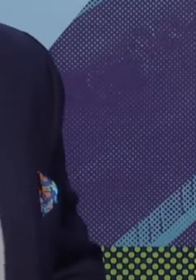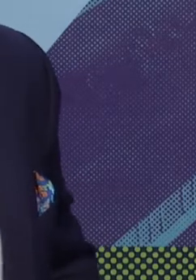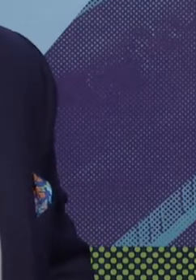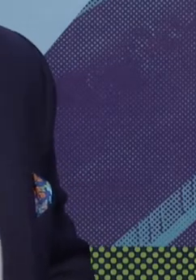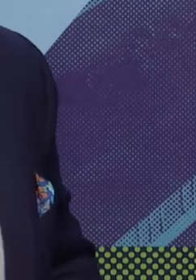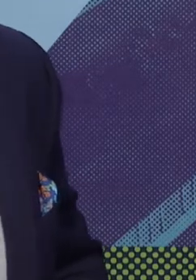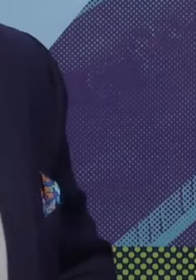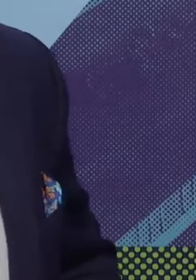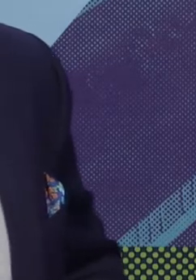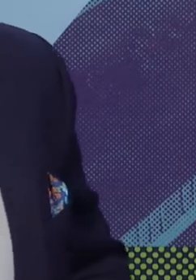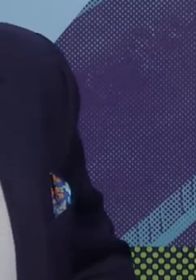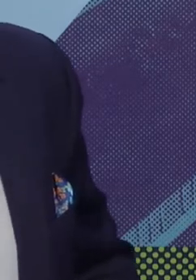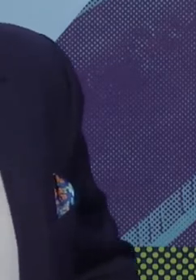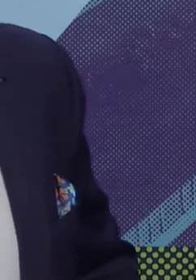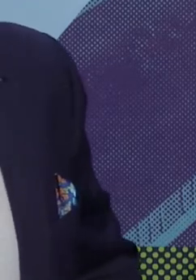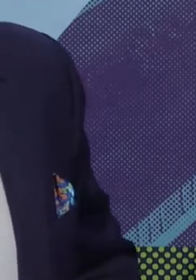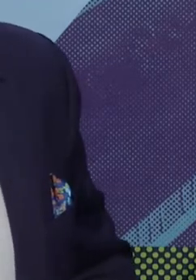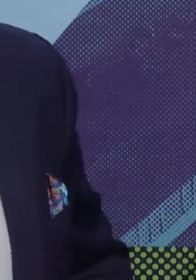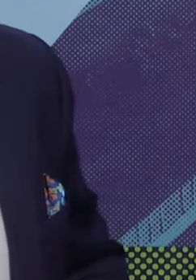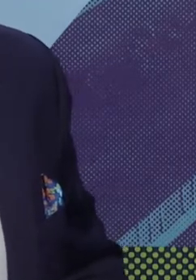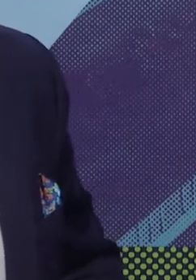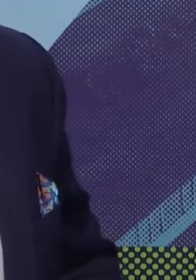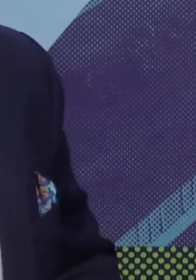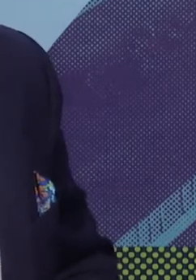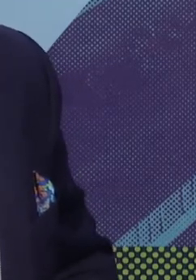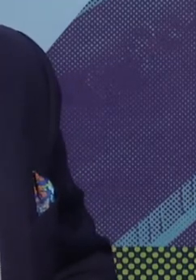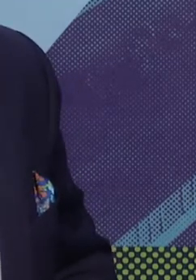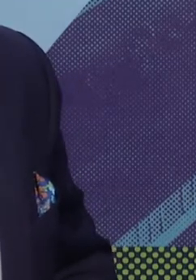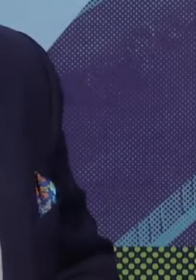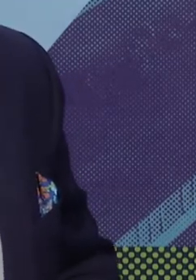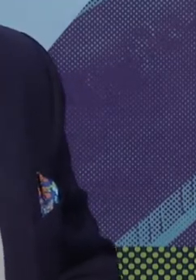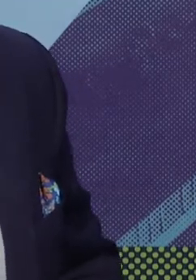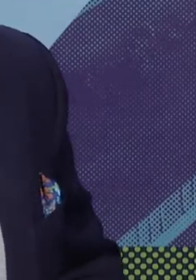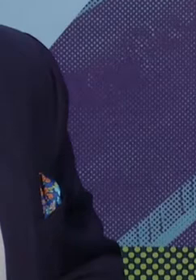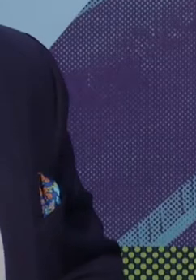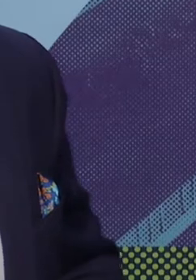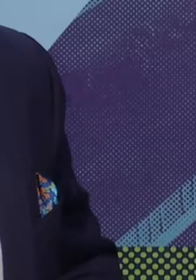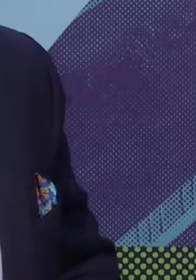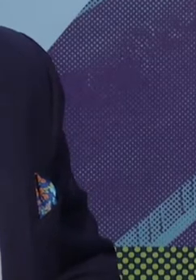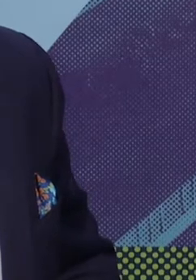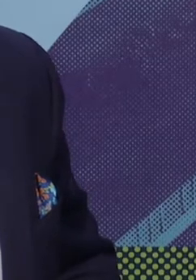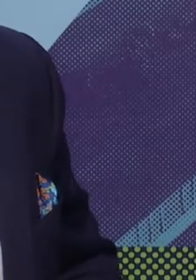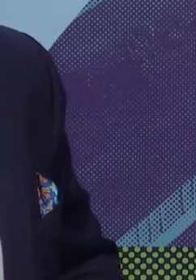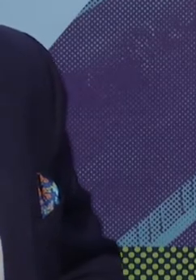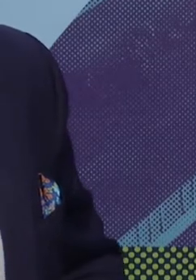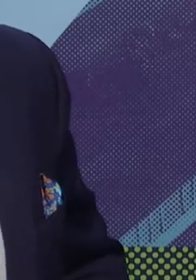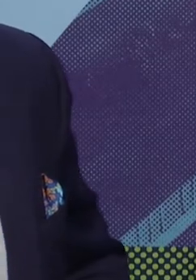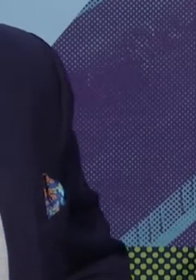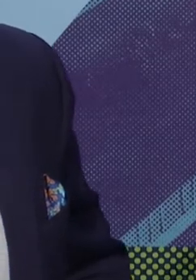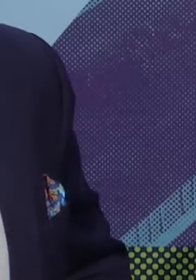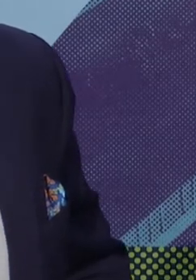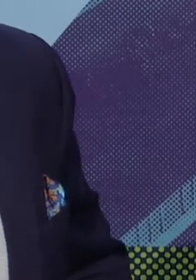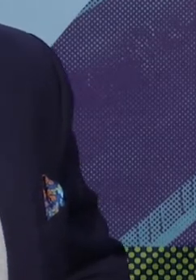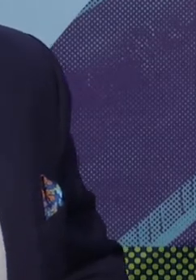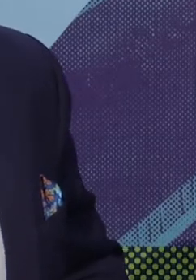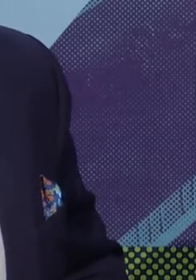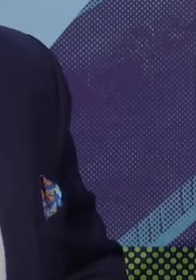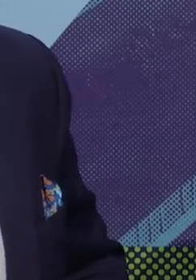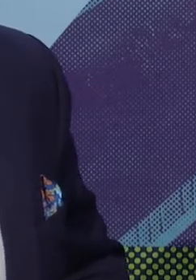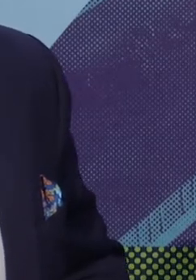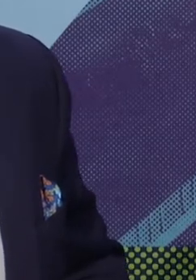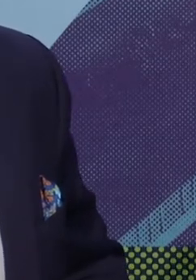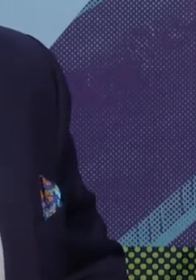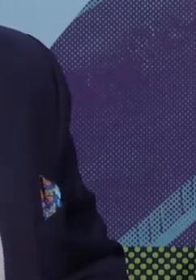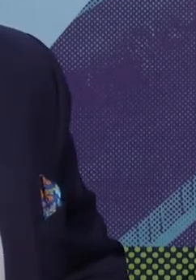Och betalar man för värde då, och verkligen ser till att man betalar för värde och inte för ett teoretiskt värde, då